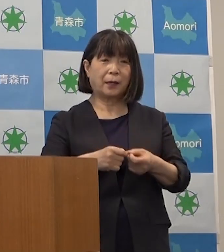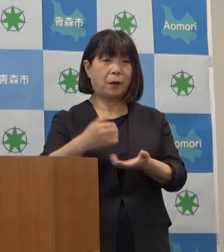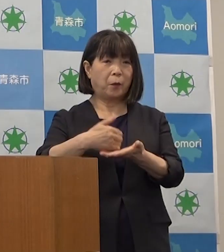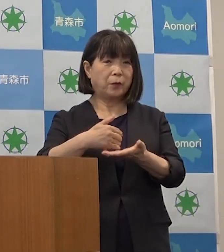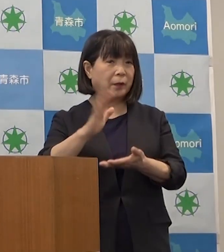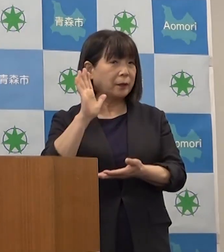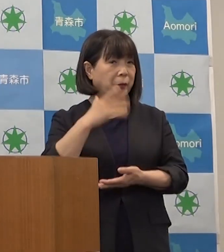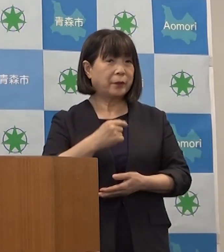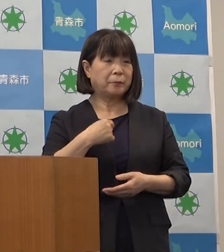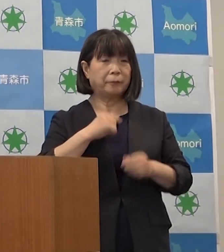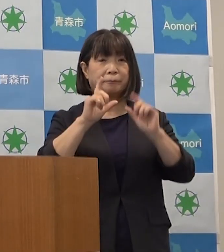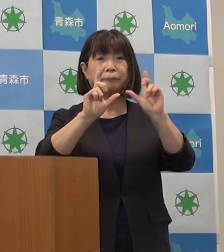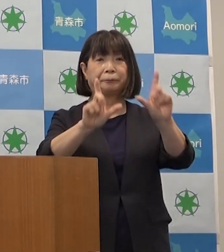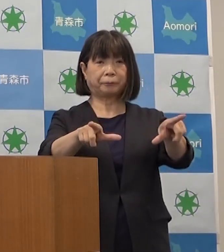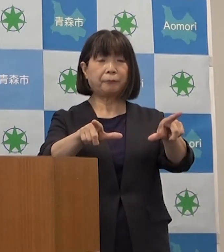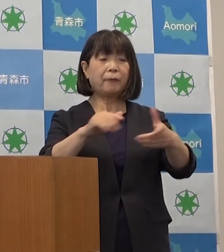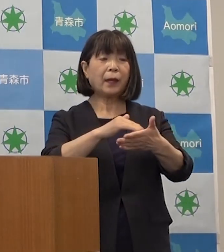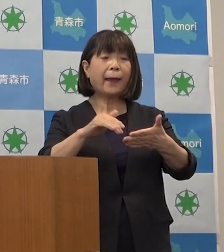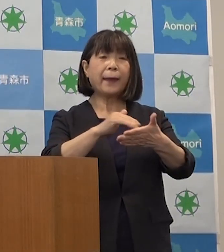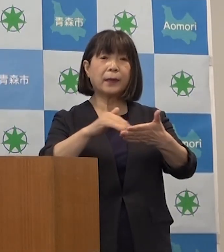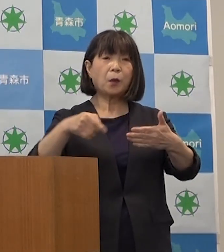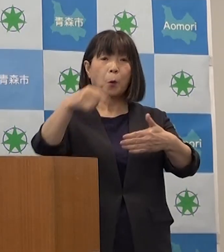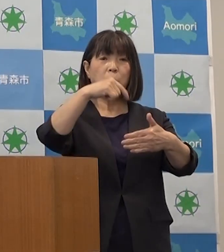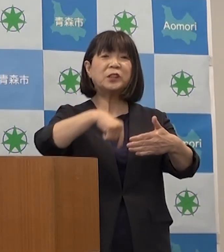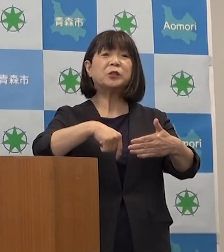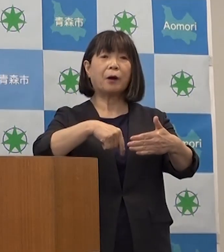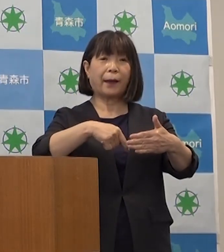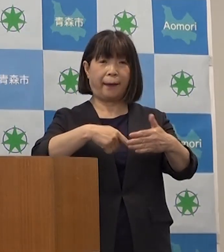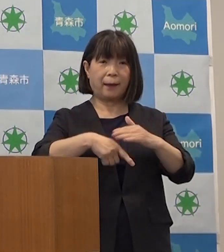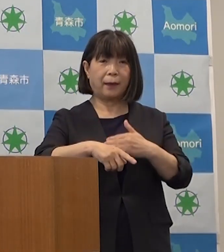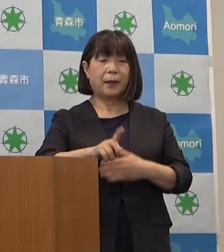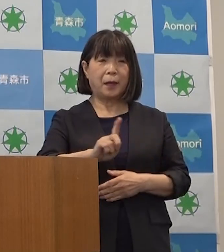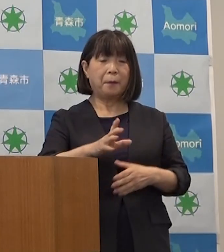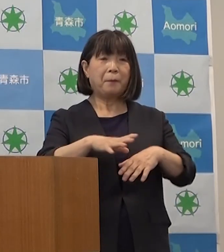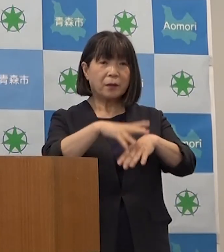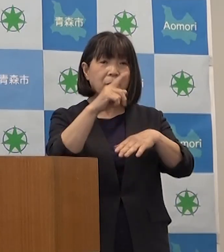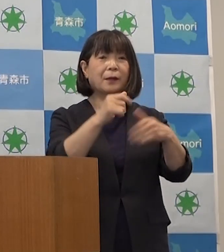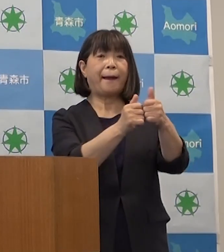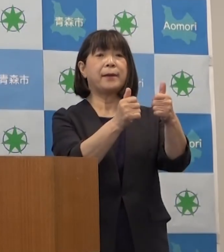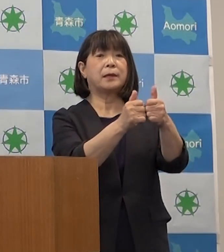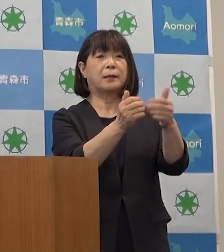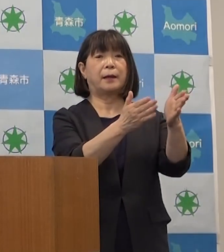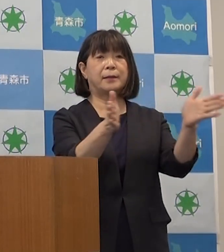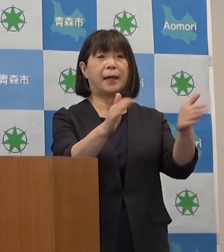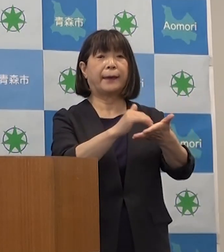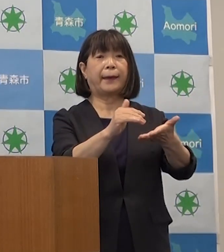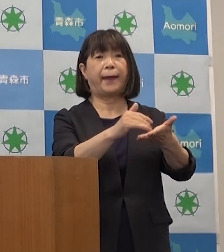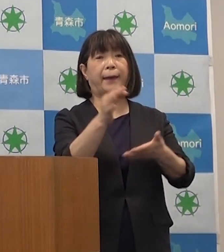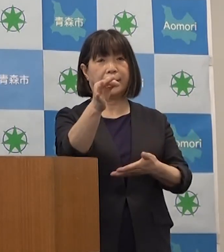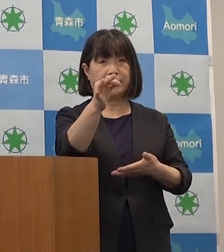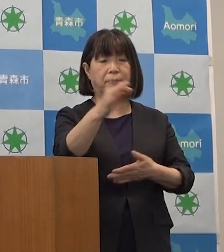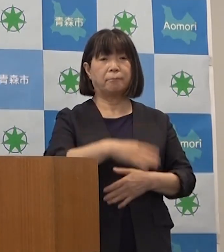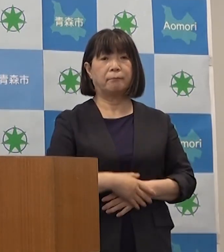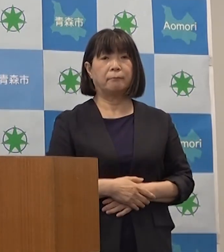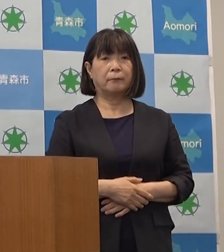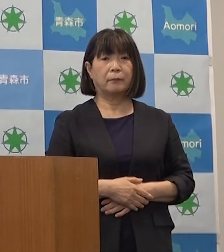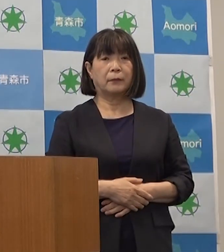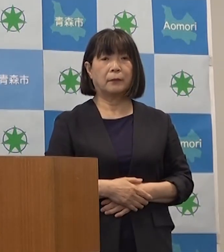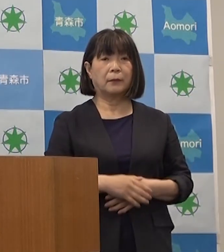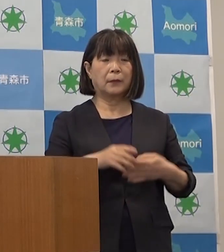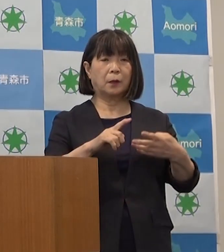経費の内訳については、まずは会議の開催経費というのがあります、はいはい、それ